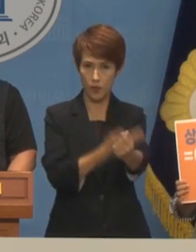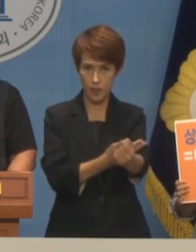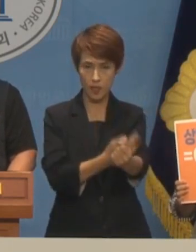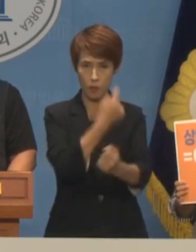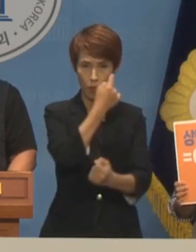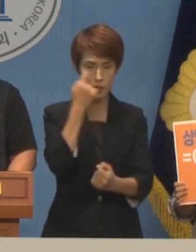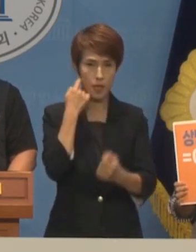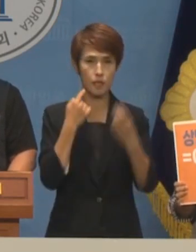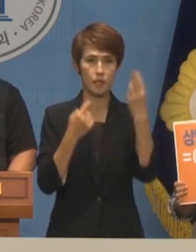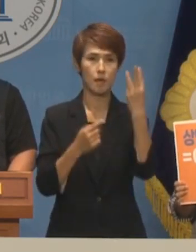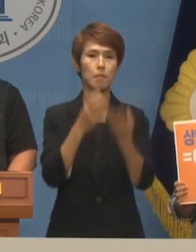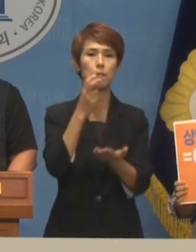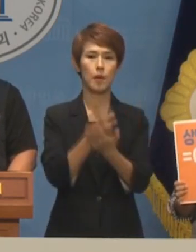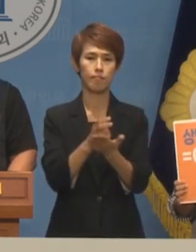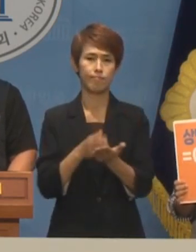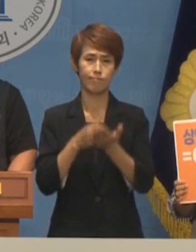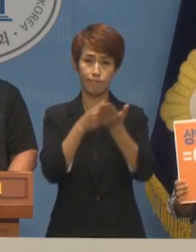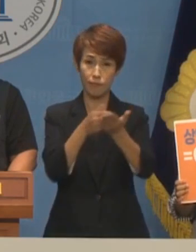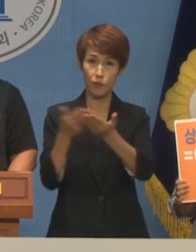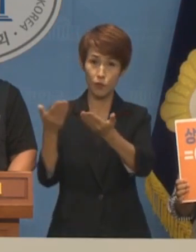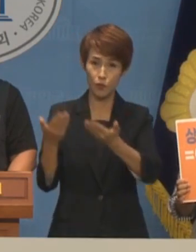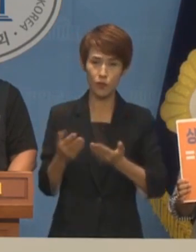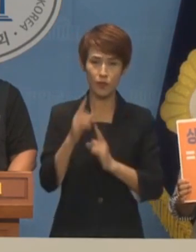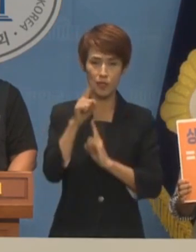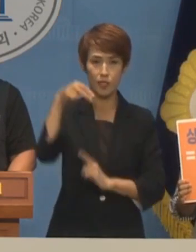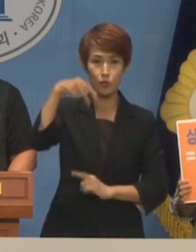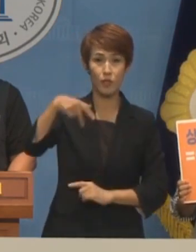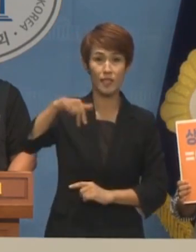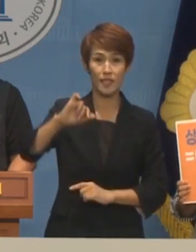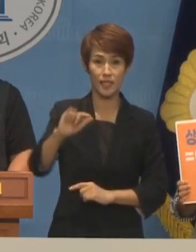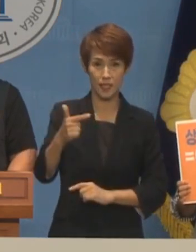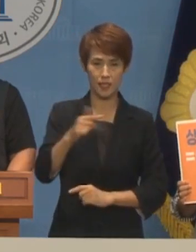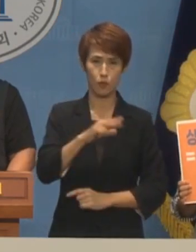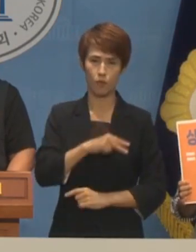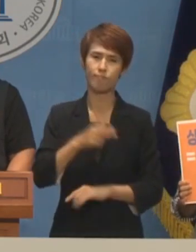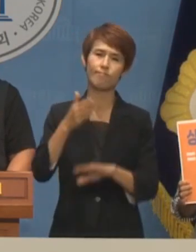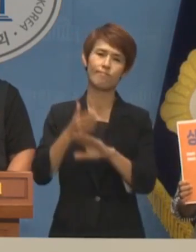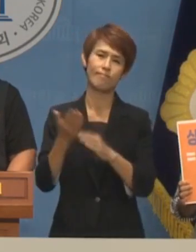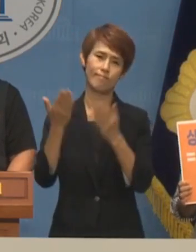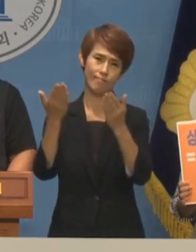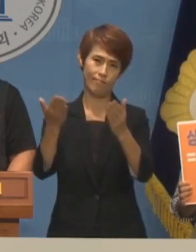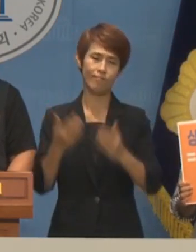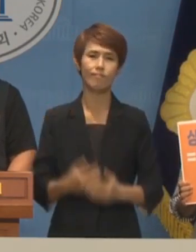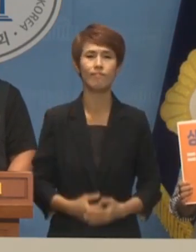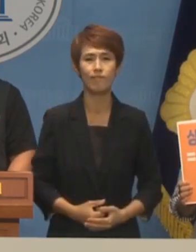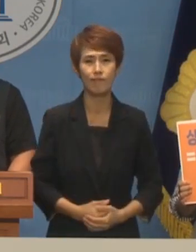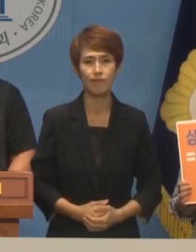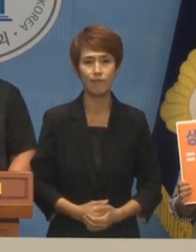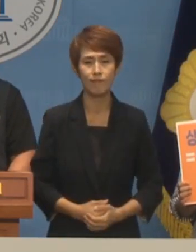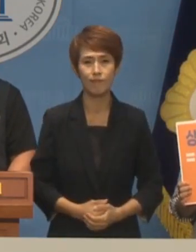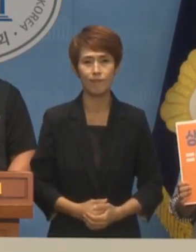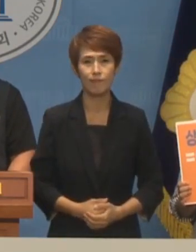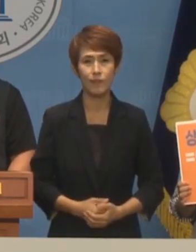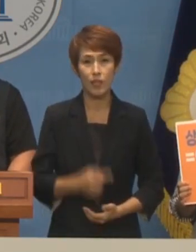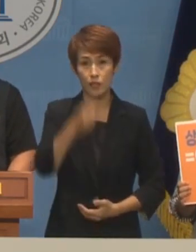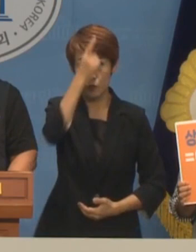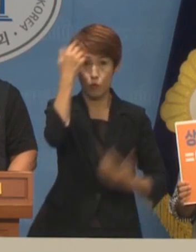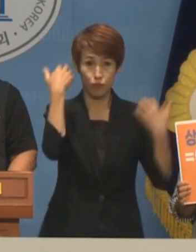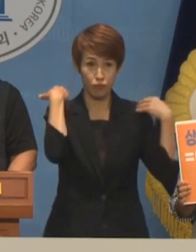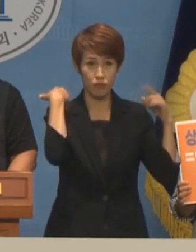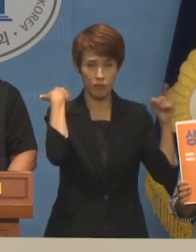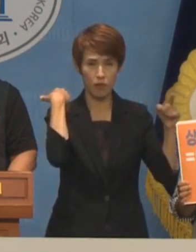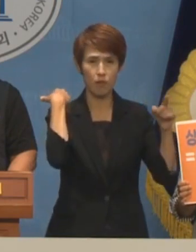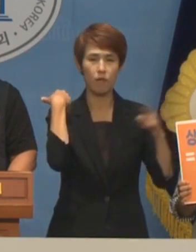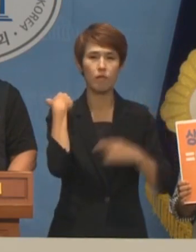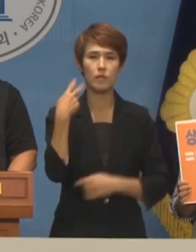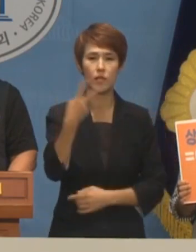보장 3법을 입법 발의해 주신 이수진 의원님께 감사의 인사 올립니다. 정부에서